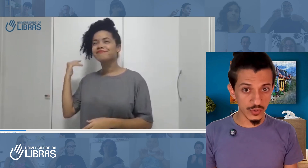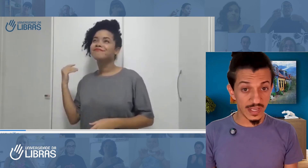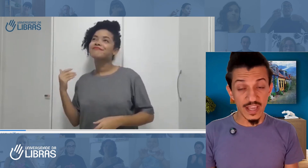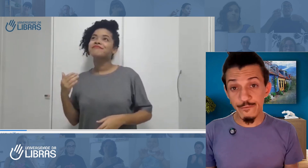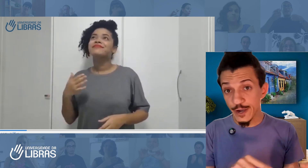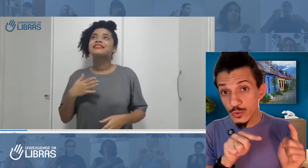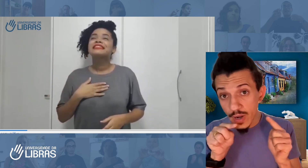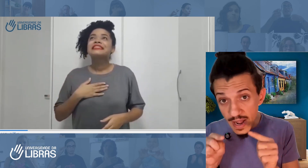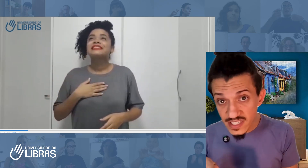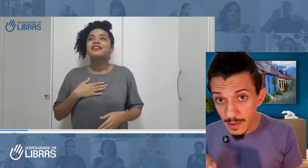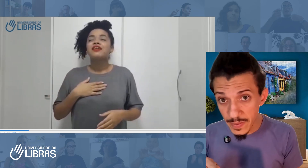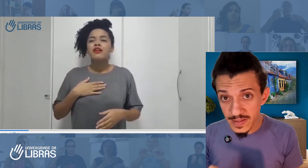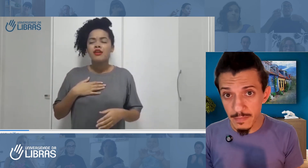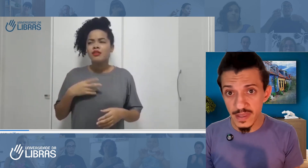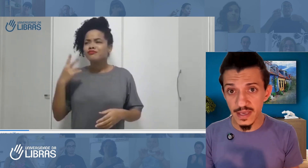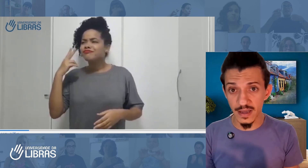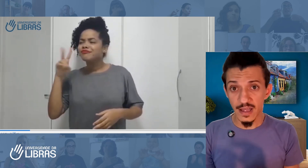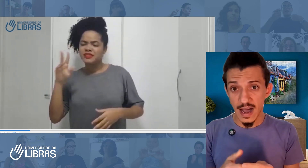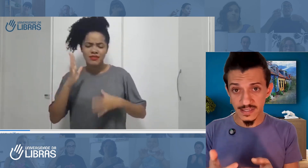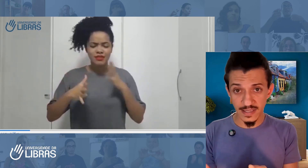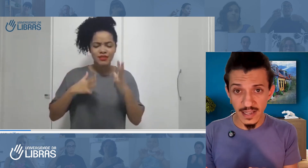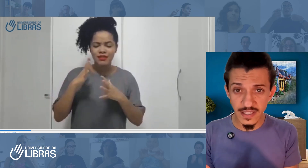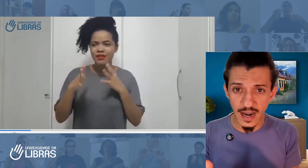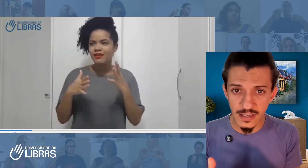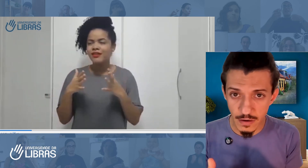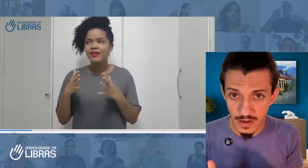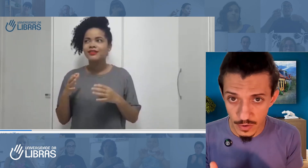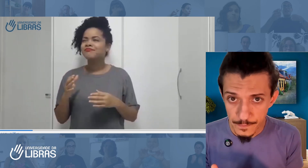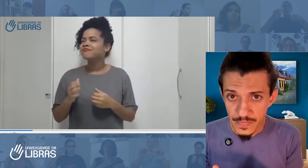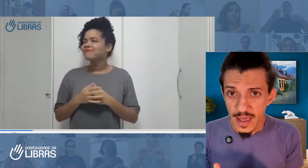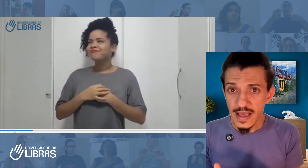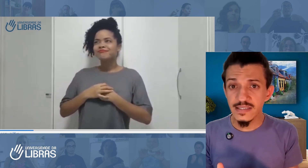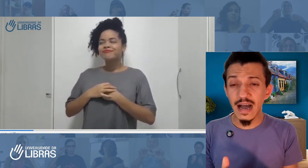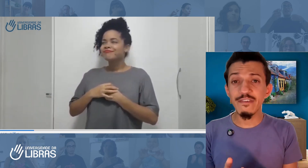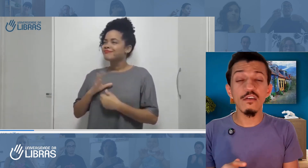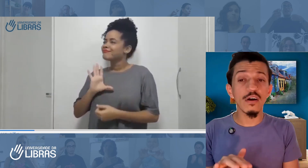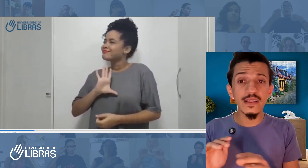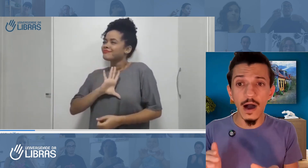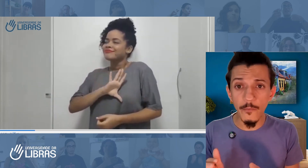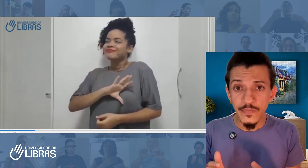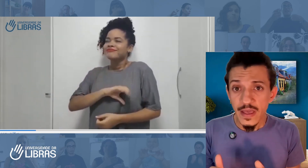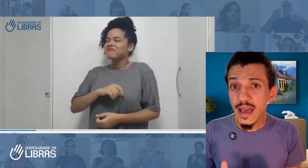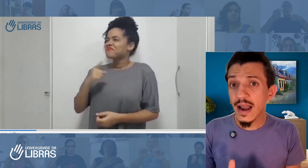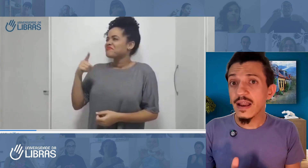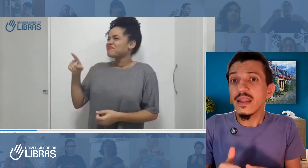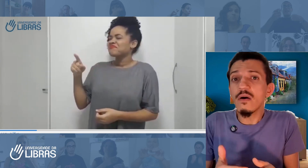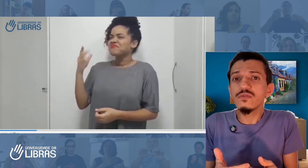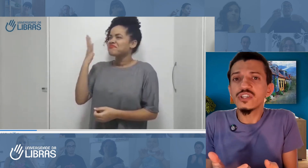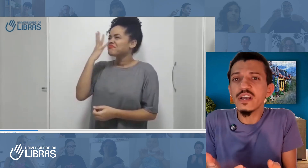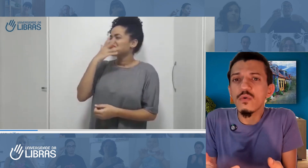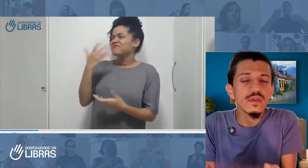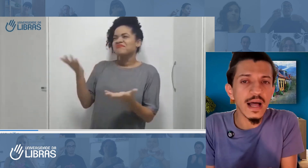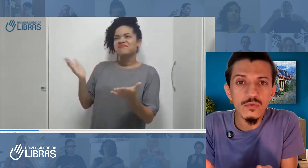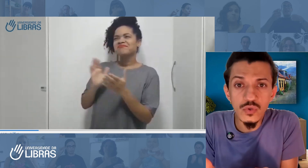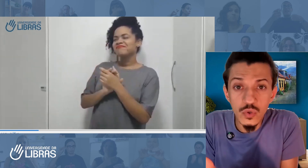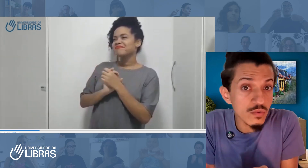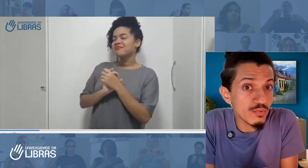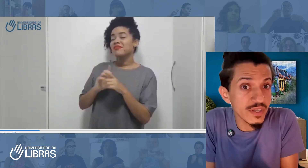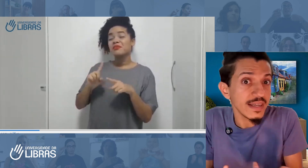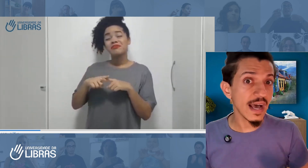foi durante a pandemia, a cidade dela em Salvador estava em lockdown e ela não tinha contato com surdos, não podia nem sair de casa